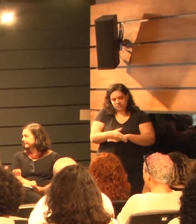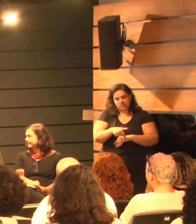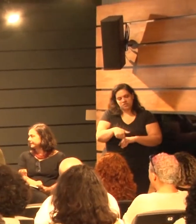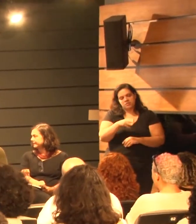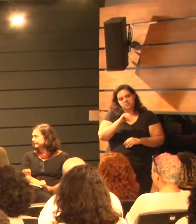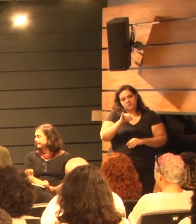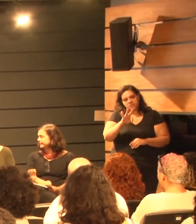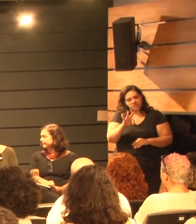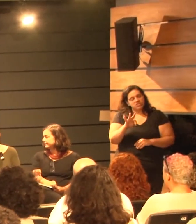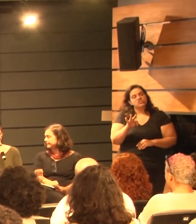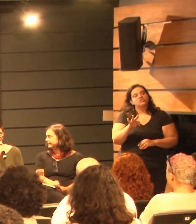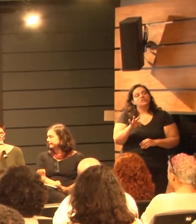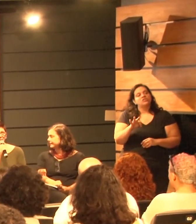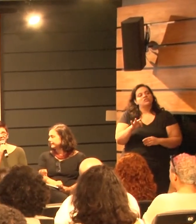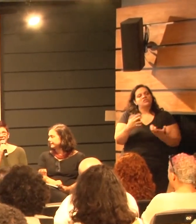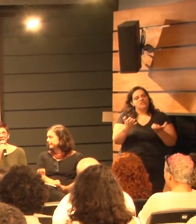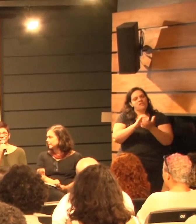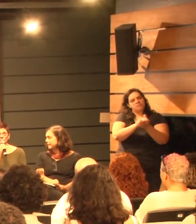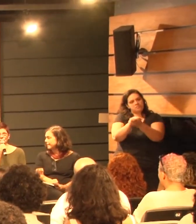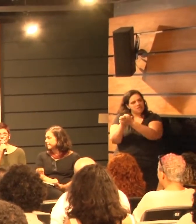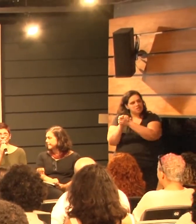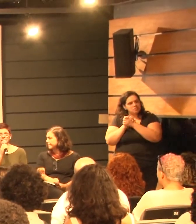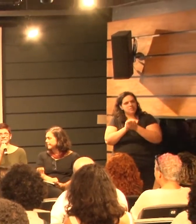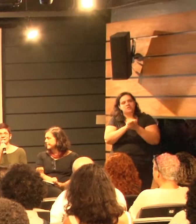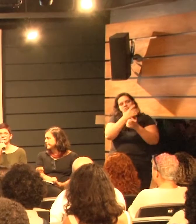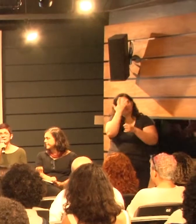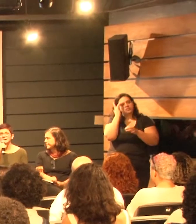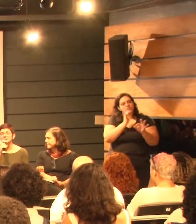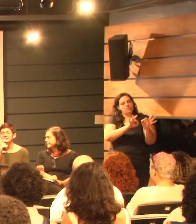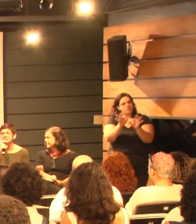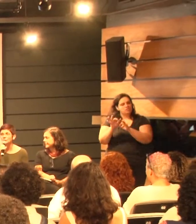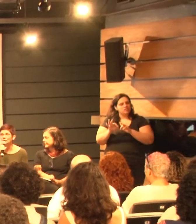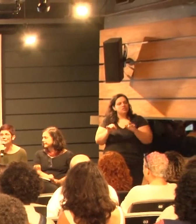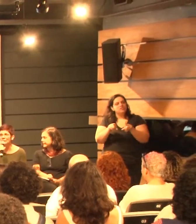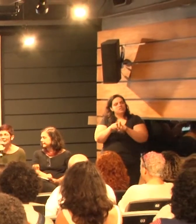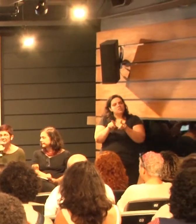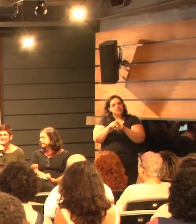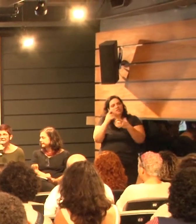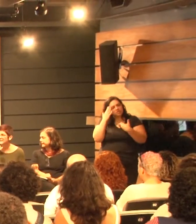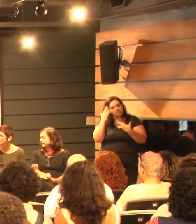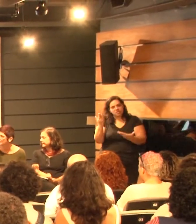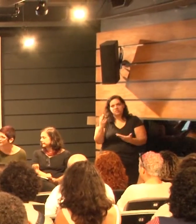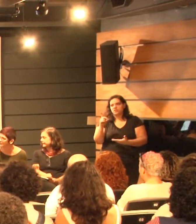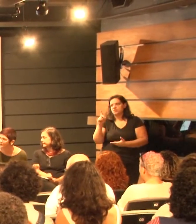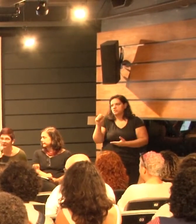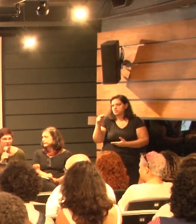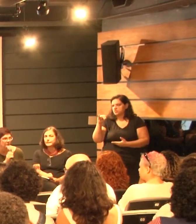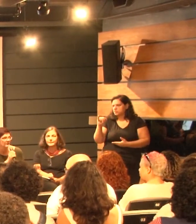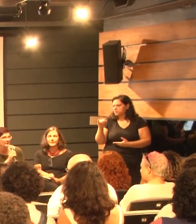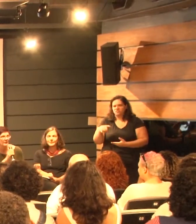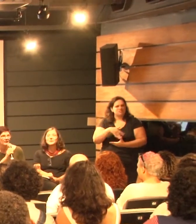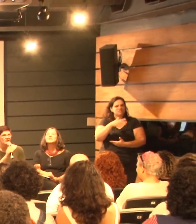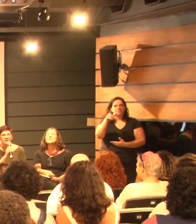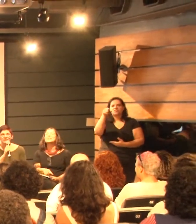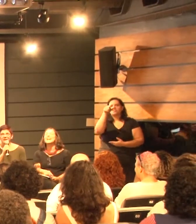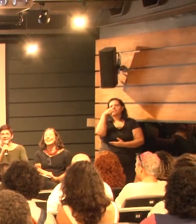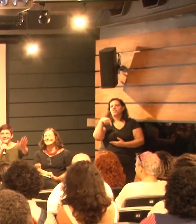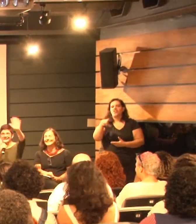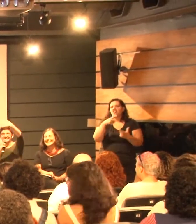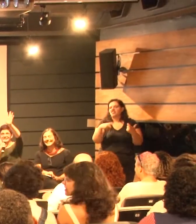MIT. Queria parabenizar a todos os organizadores, agradecer muito a Dani, a Dani, não sei que é